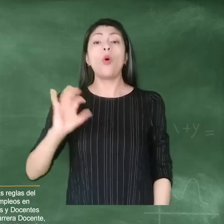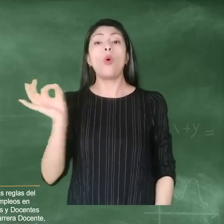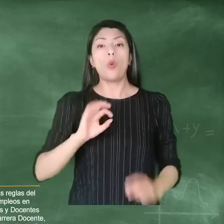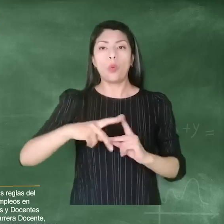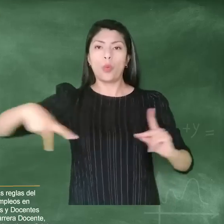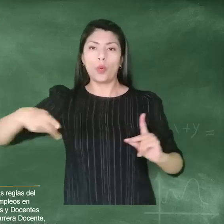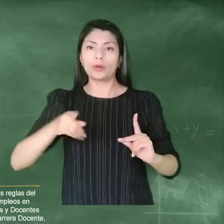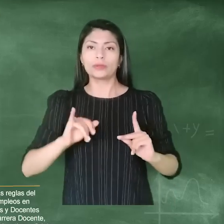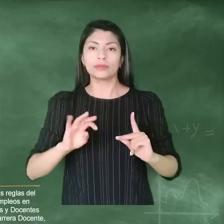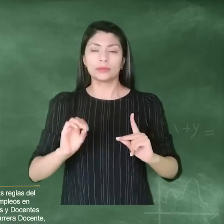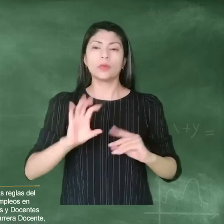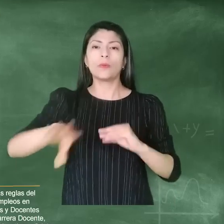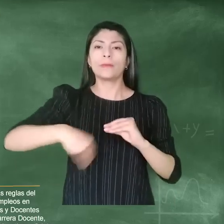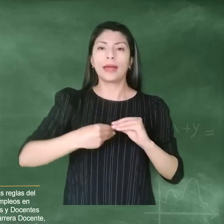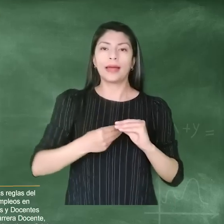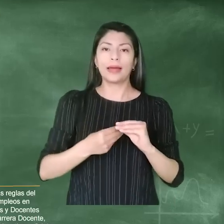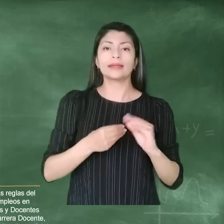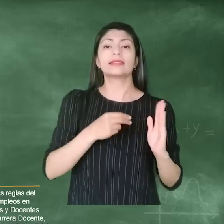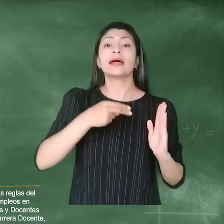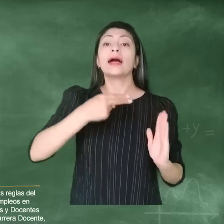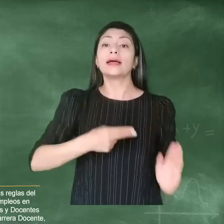www.cnsc.gov.co y o el enlace de Simo,